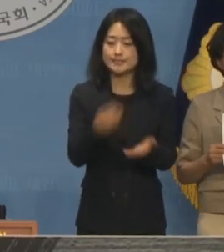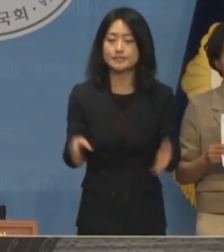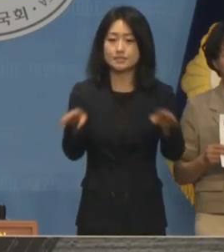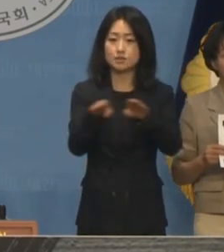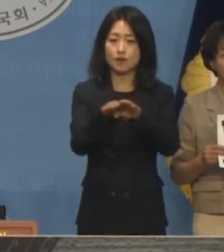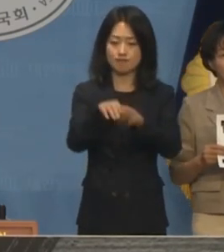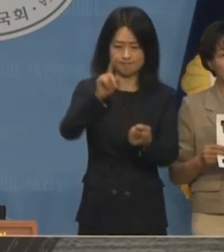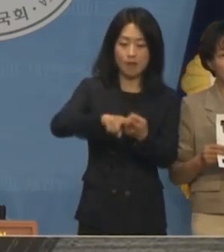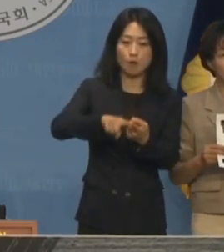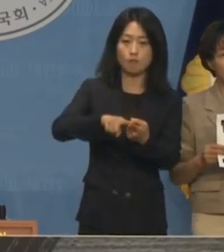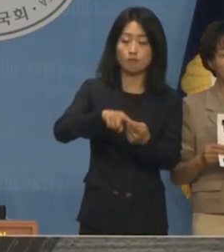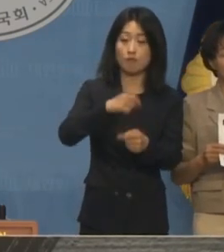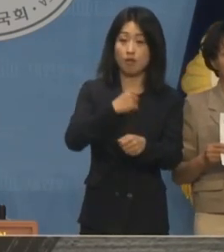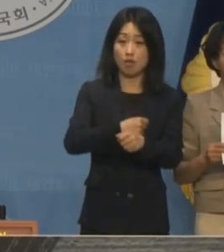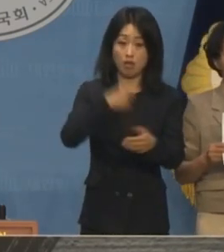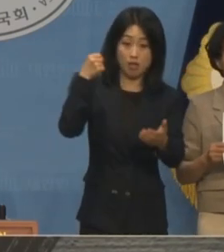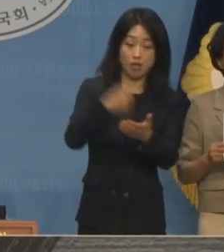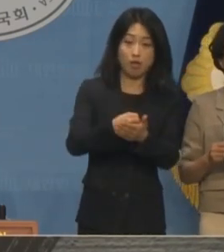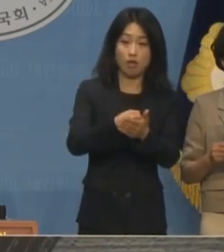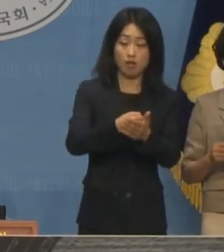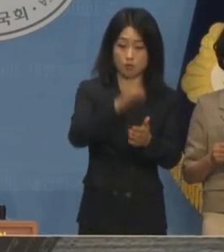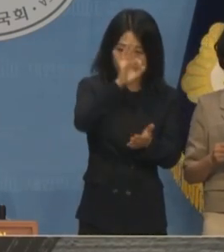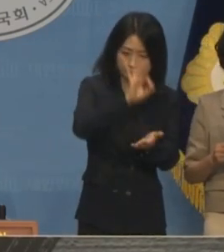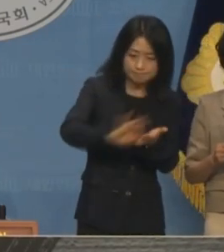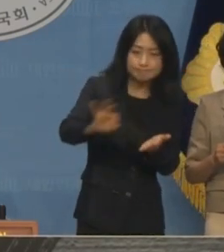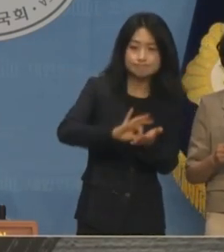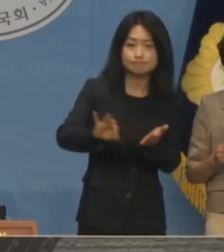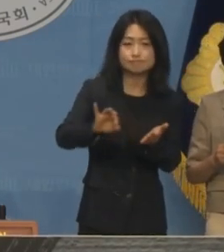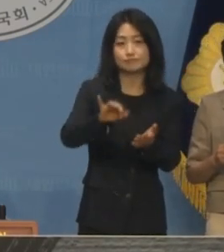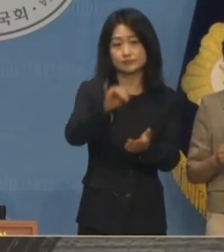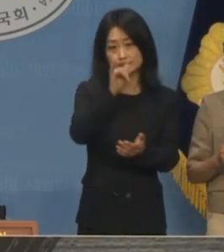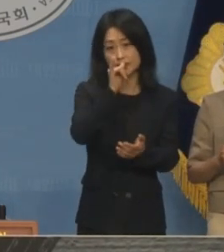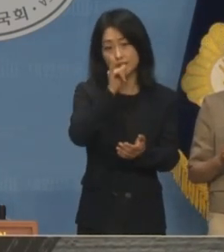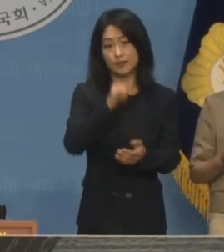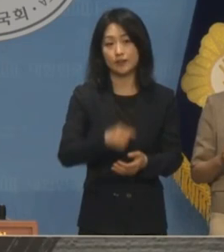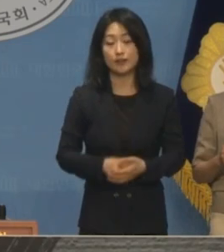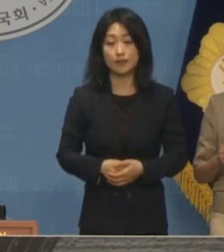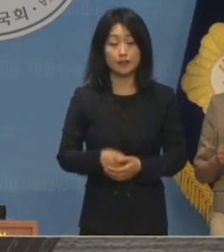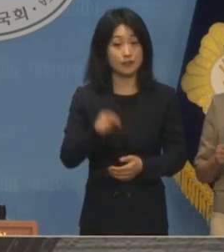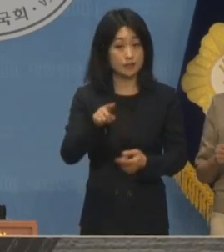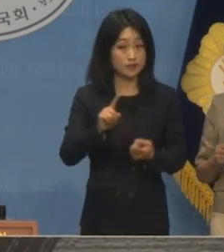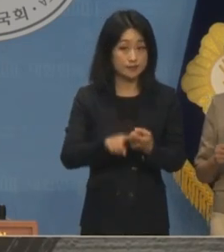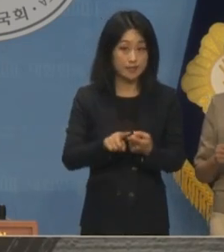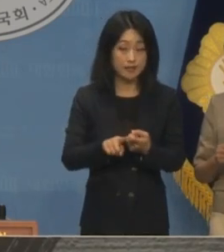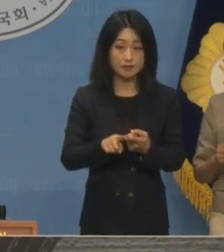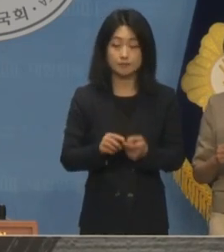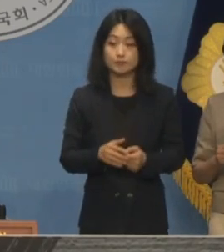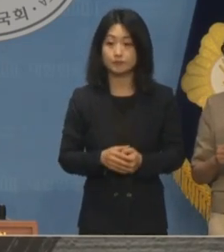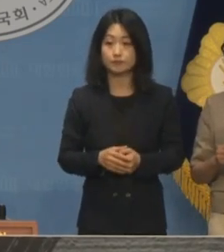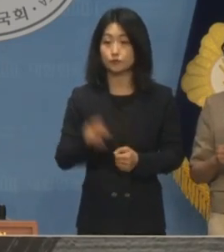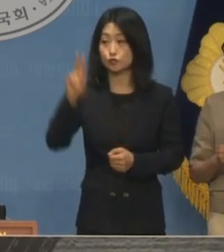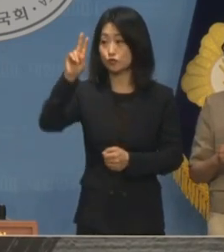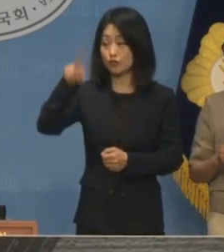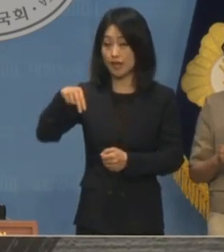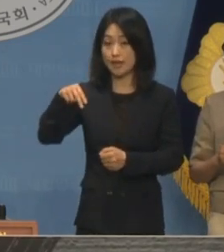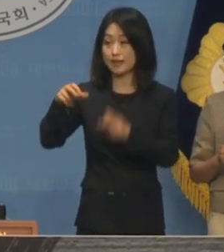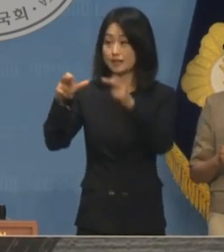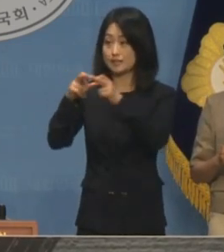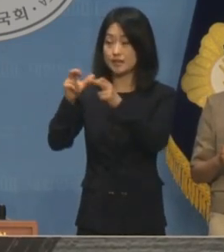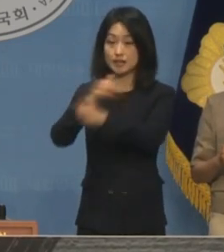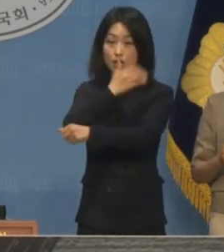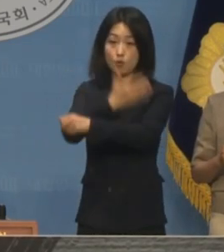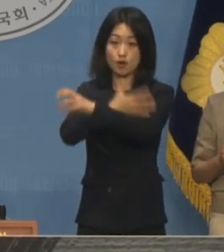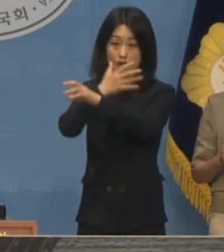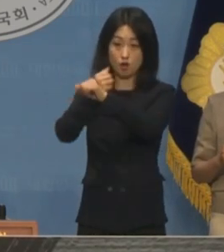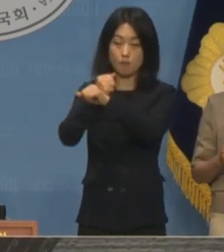강화하는 정책에 예산을 많이 사용하고 있습니다. 이는 명백한 유엔 장애인 권리 협약의 위반입니다.